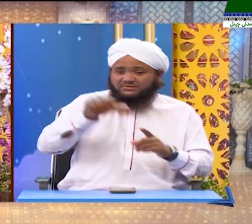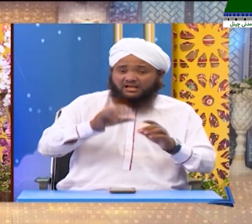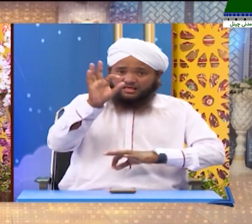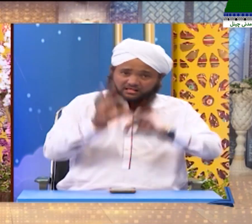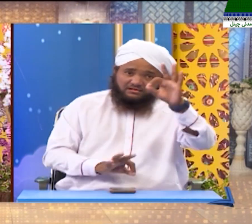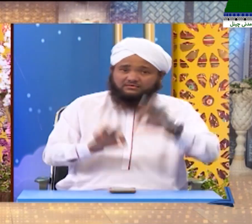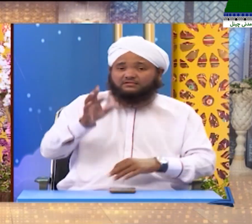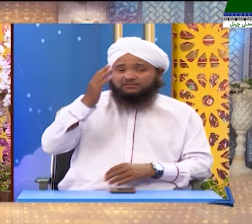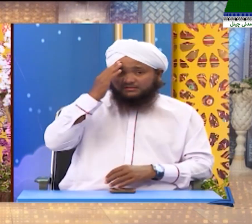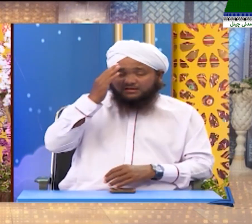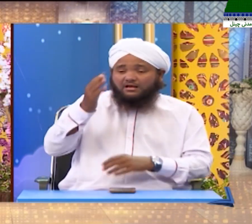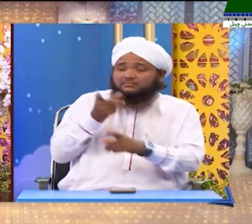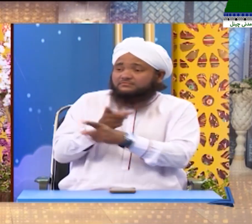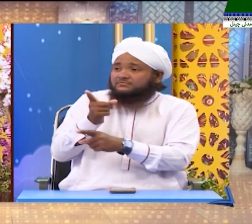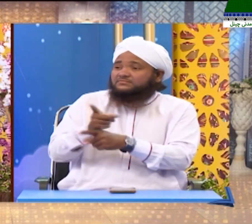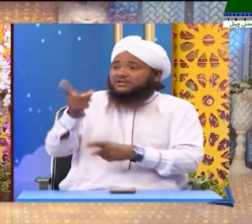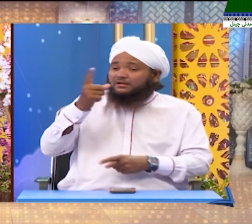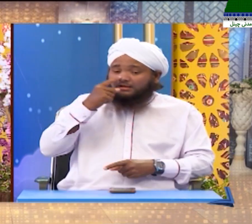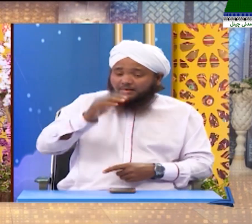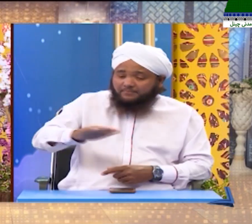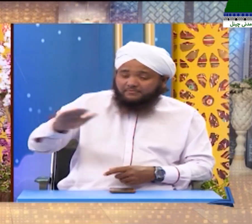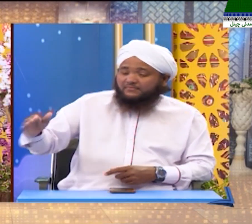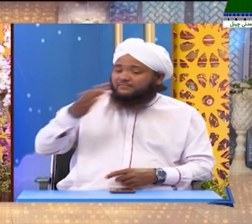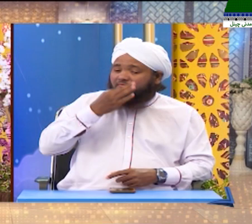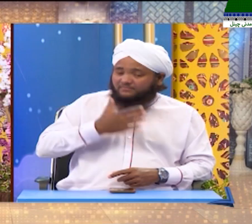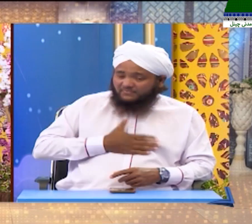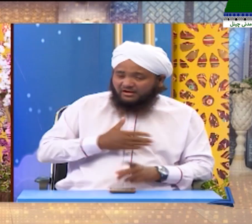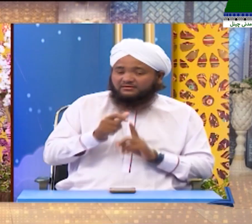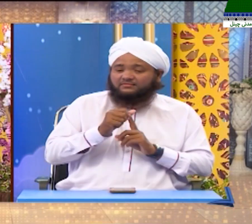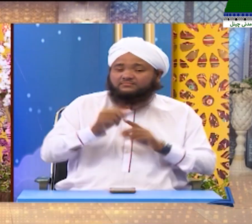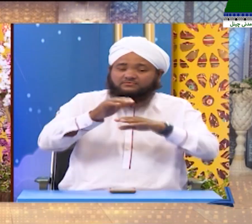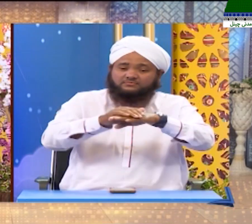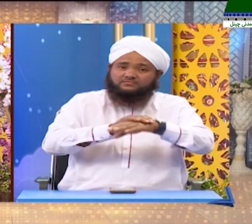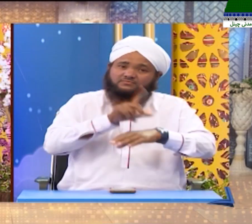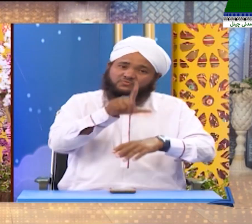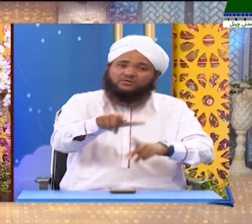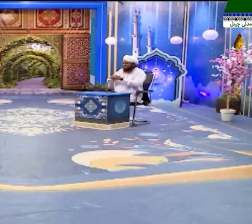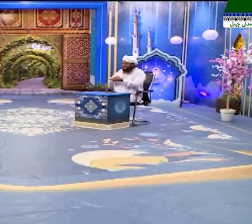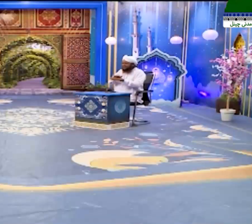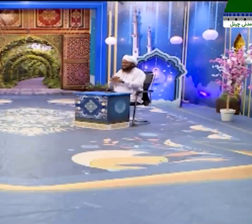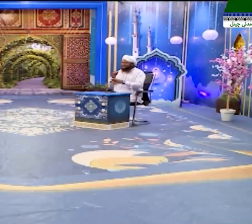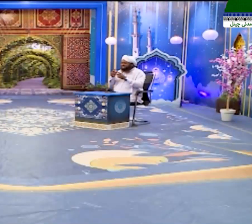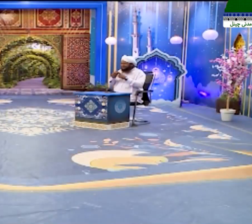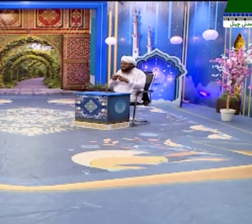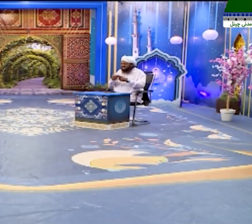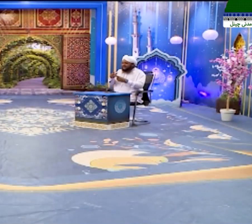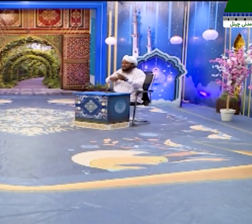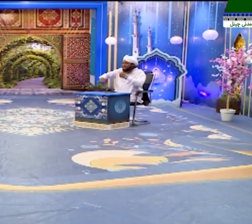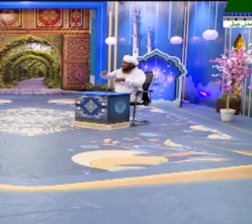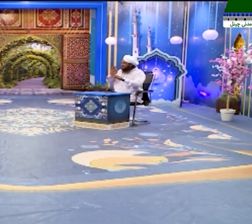رحمت عالم صلی اللہ تعالی علیہ وآلہ وسلم نے ان کی پرورش کرنے اور ان سے حسن سلوک سے پیش آنے